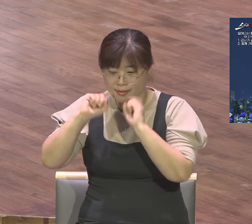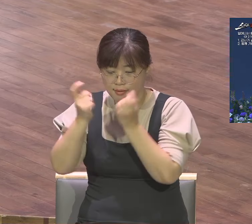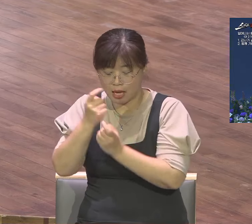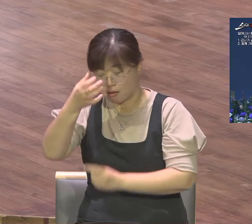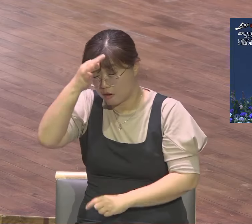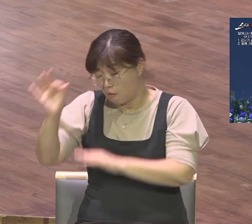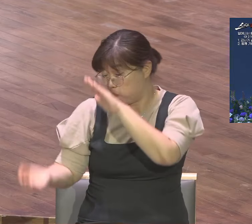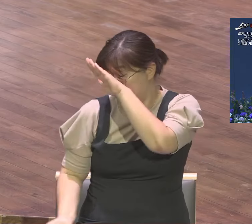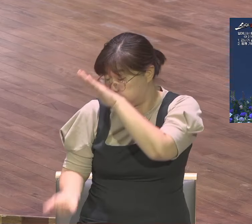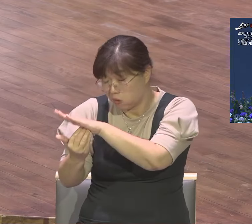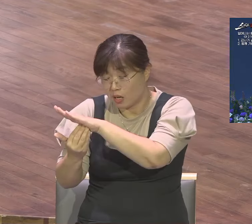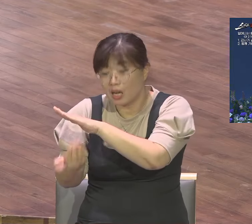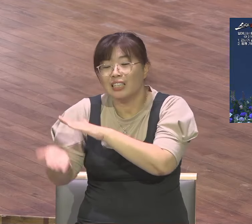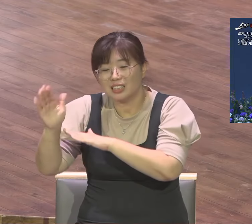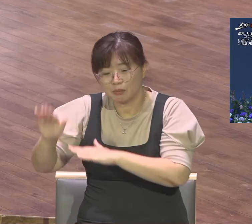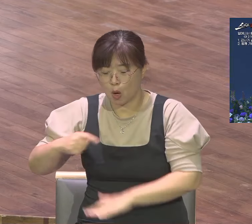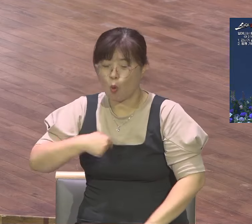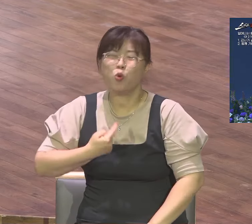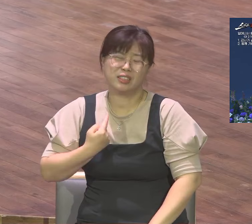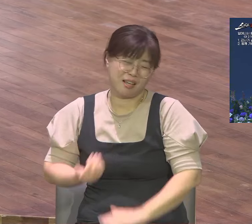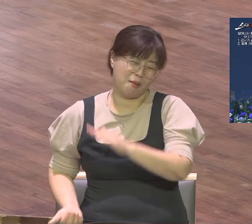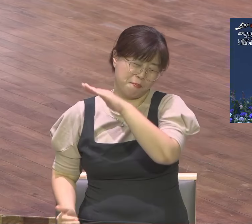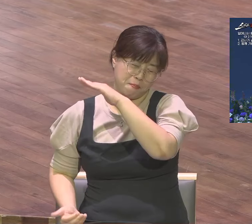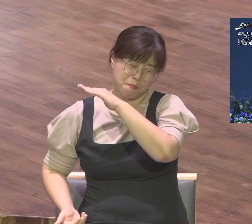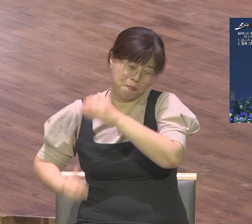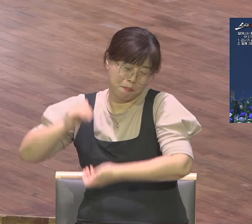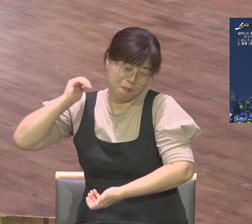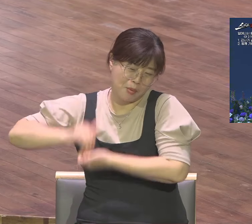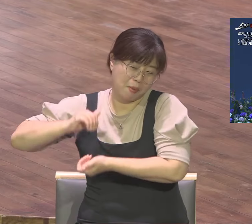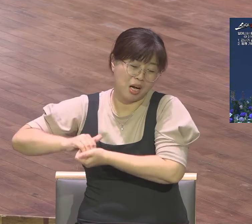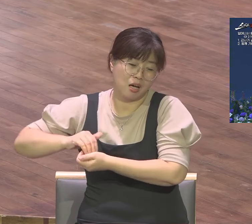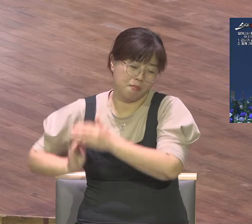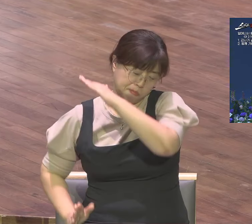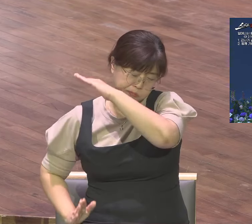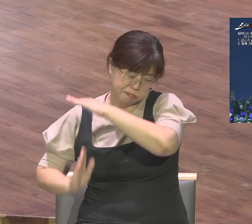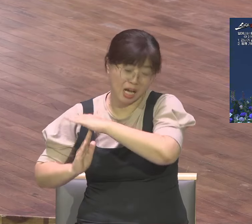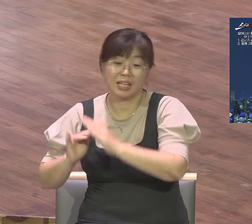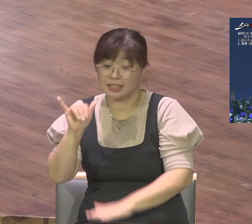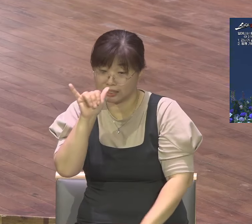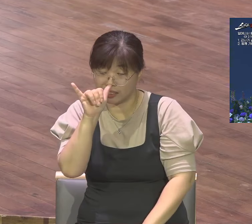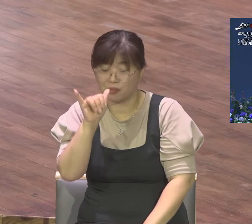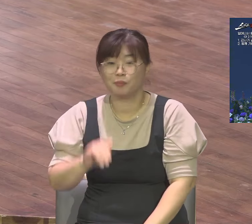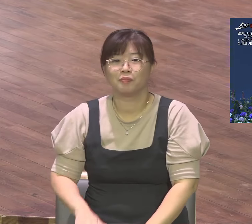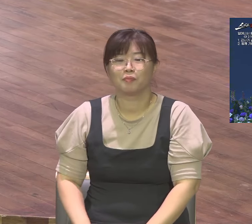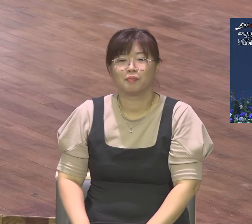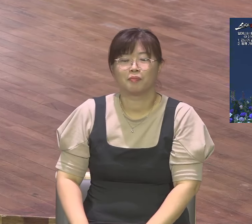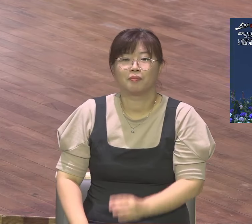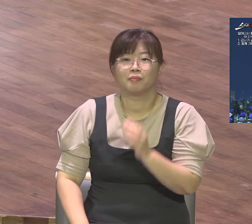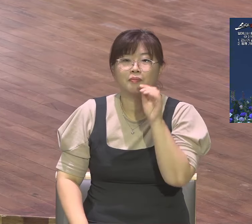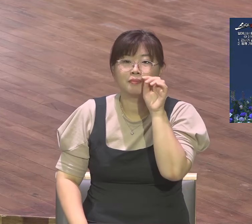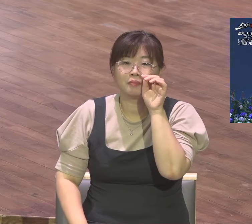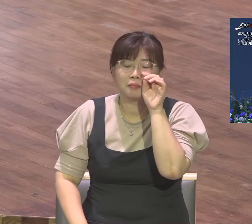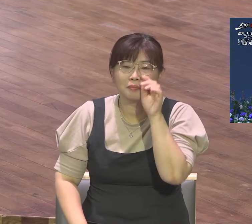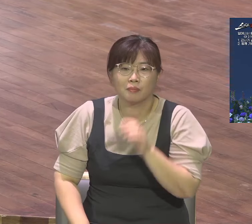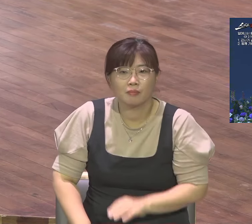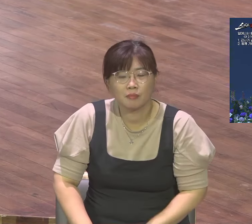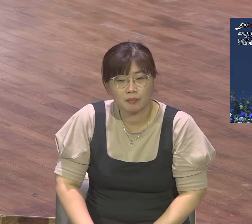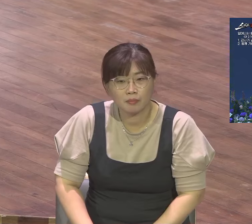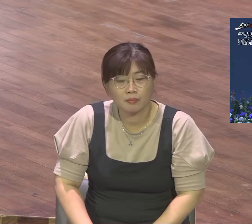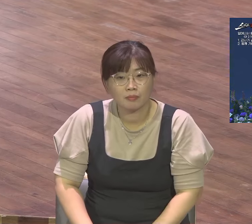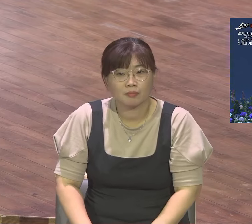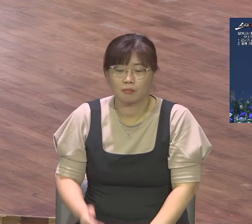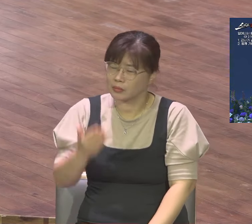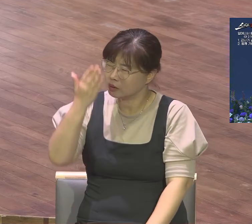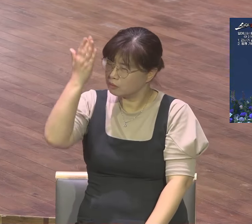옛날에요. 펠레라고 유명한 축구 선수 세계적인 펠레가 한국에 왔어요. 브라질 팀 세계 2위잖아요. 세계